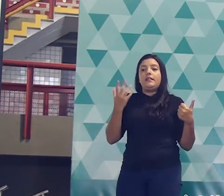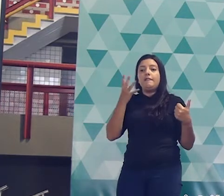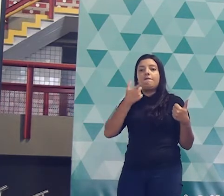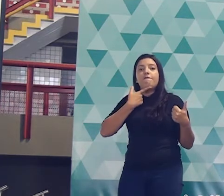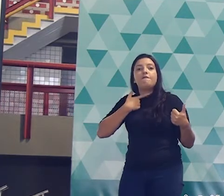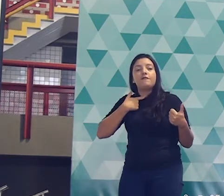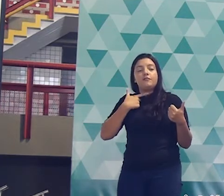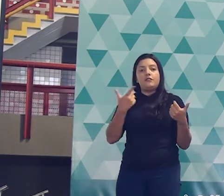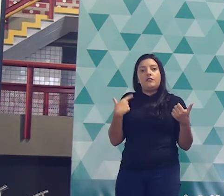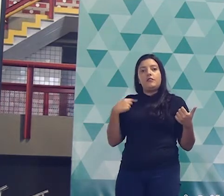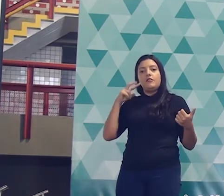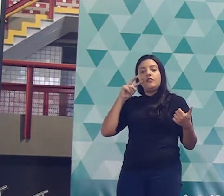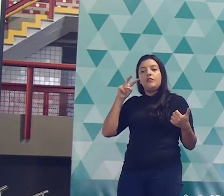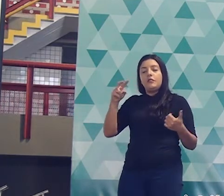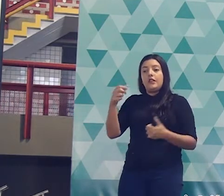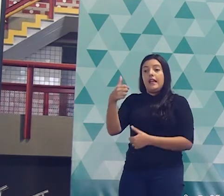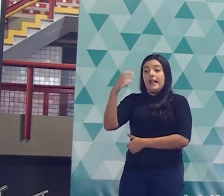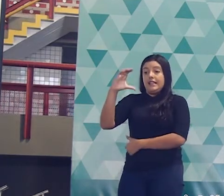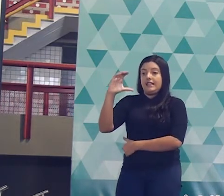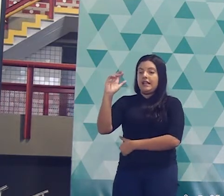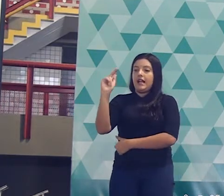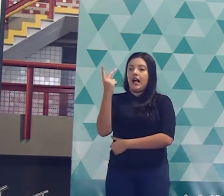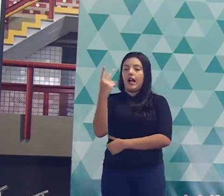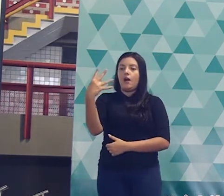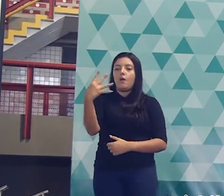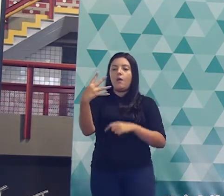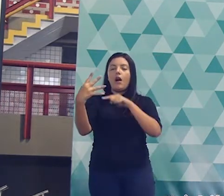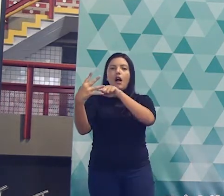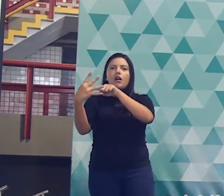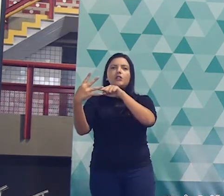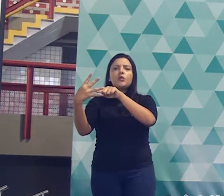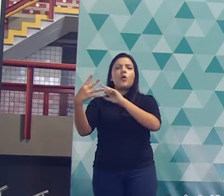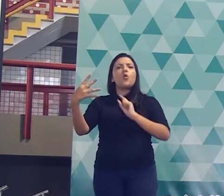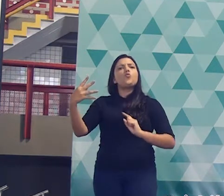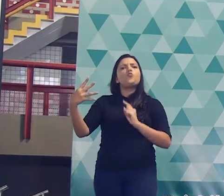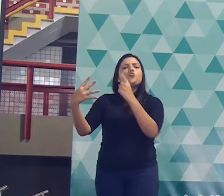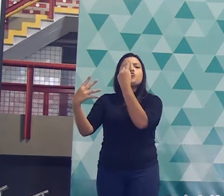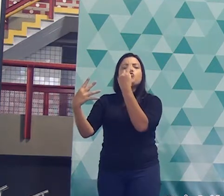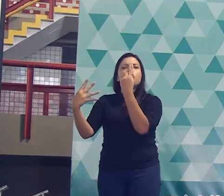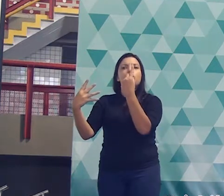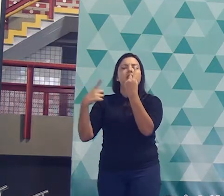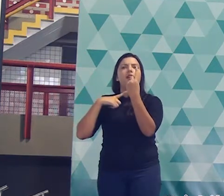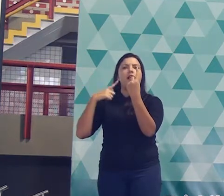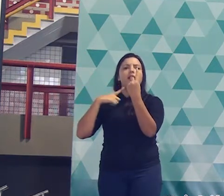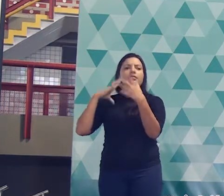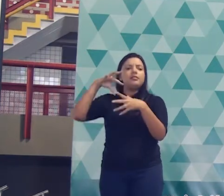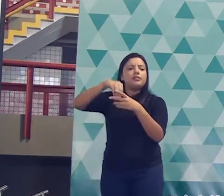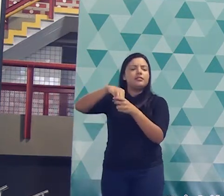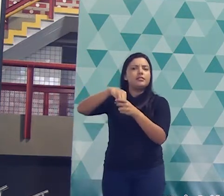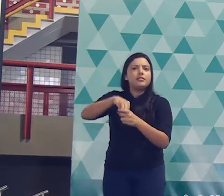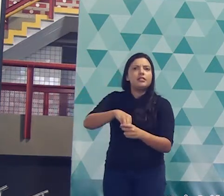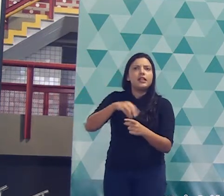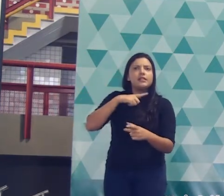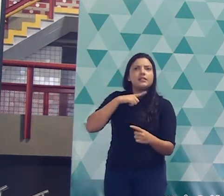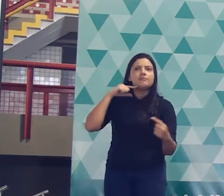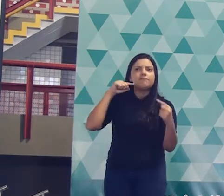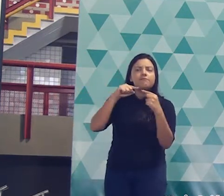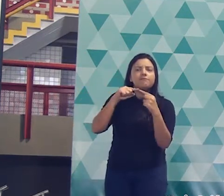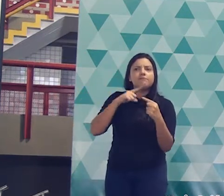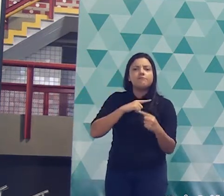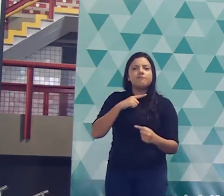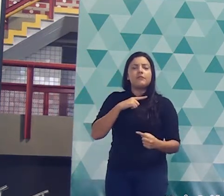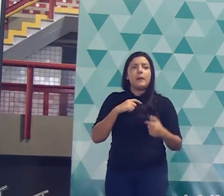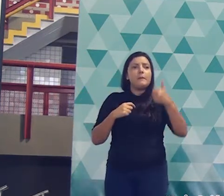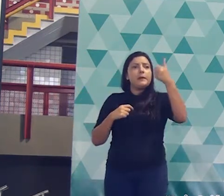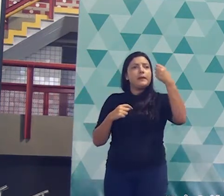Qual a primeira? CH4. Qual a única reação química das três que tem CH4? Qual é a única? A primeira, a